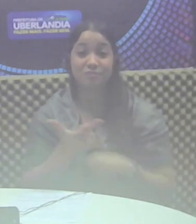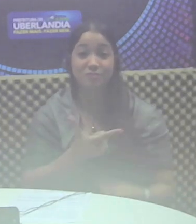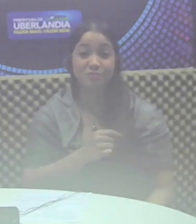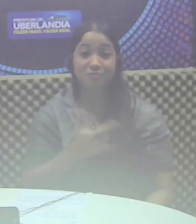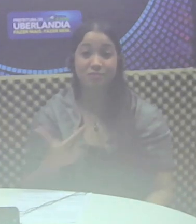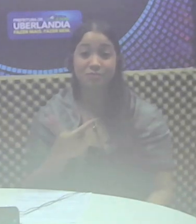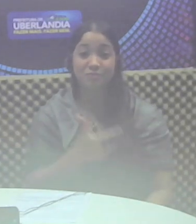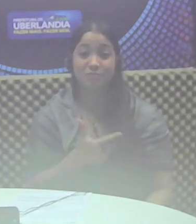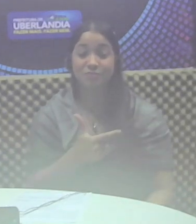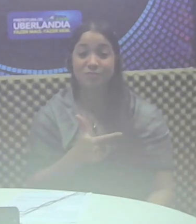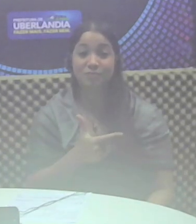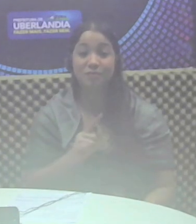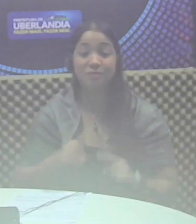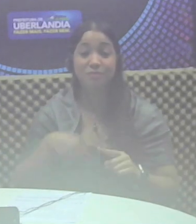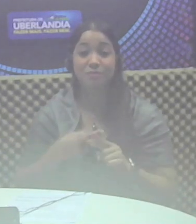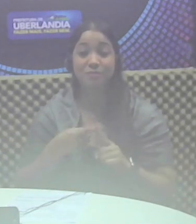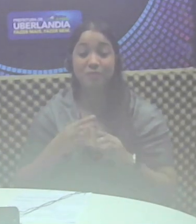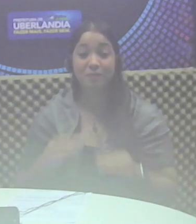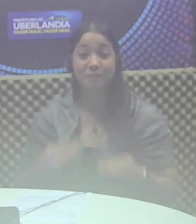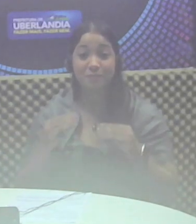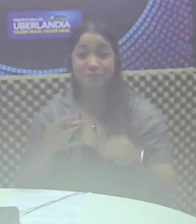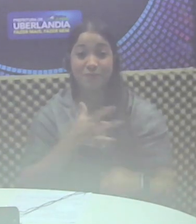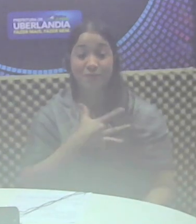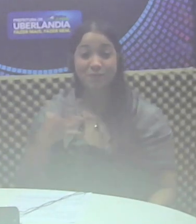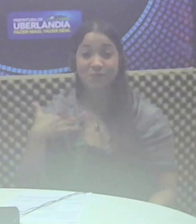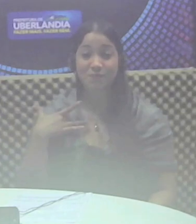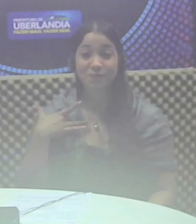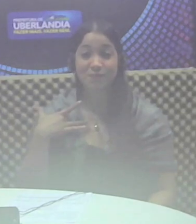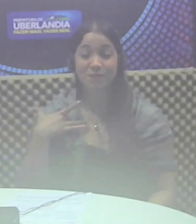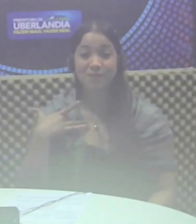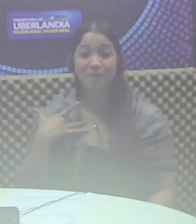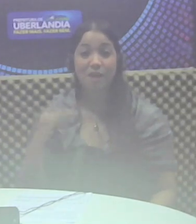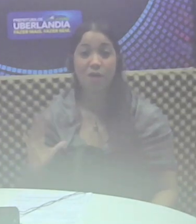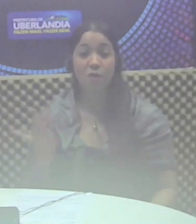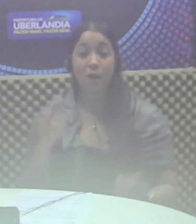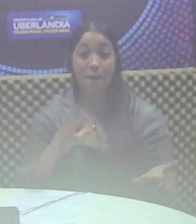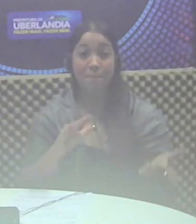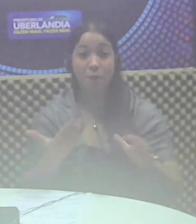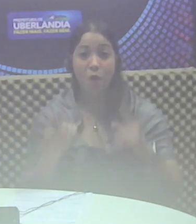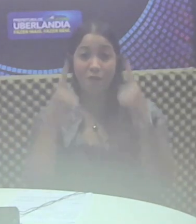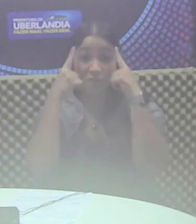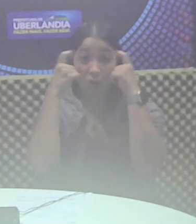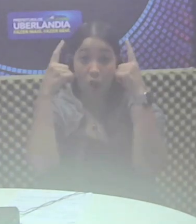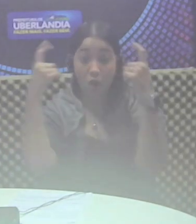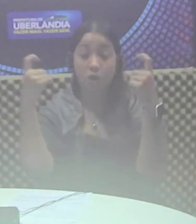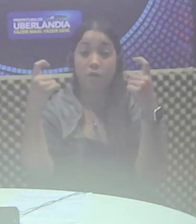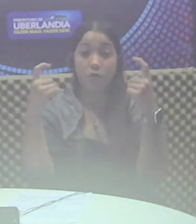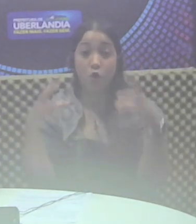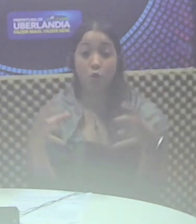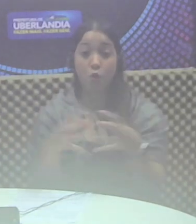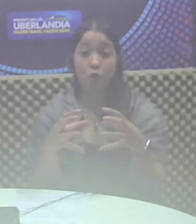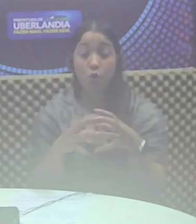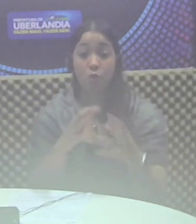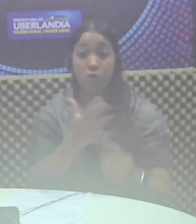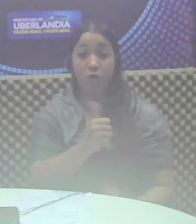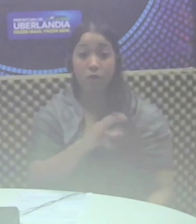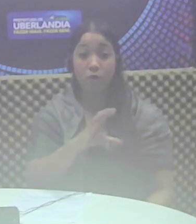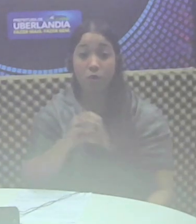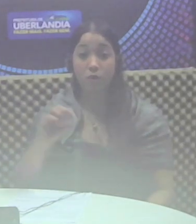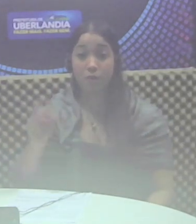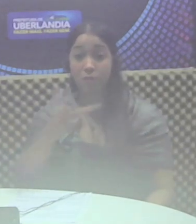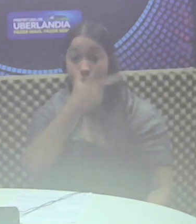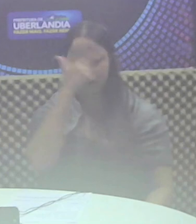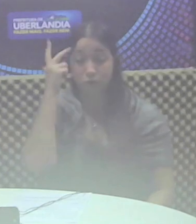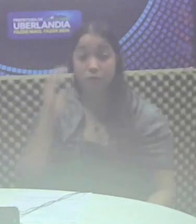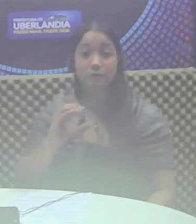em levantamentos do Ministério da Saúde considerou a ência de óbitos violentos a cada grupo de 100.000 habitantes na